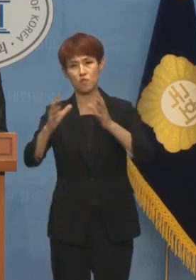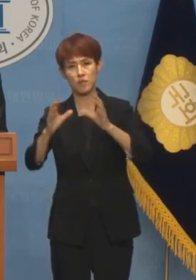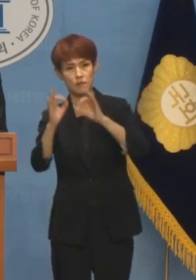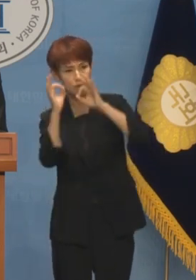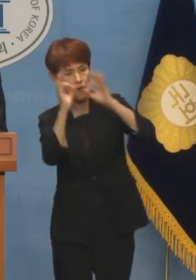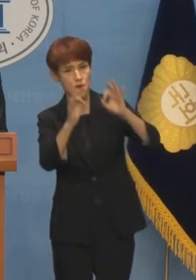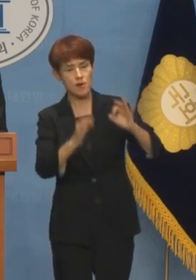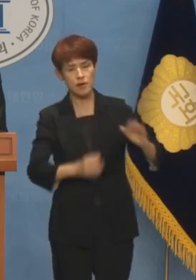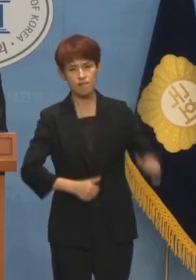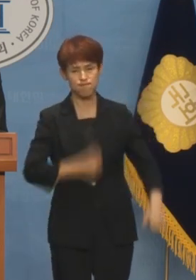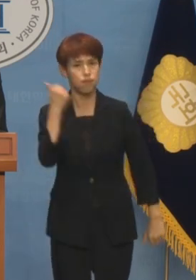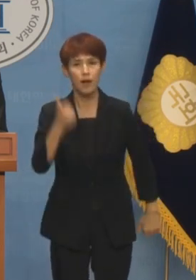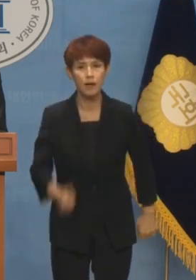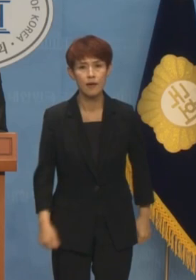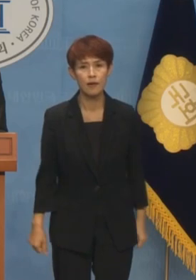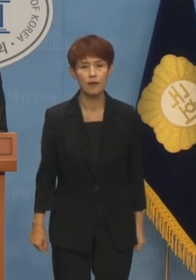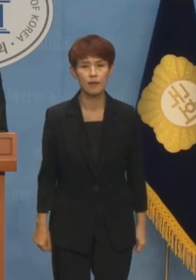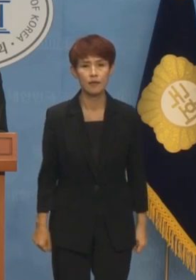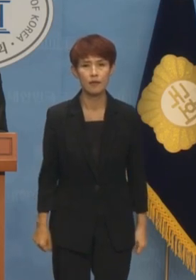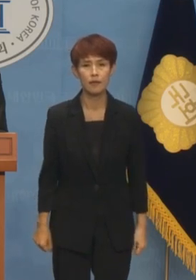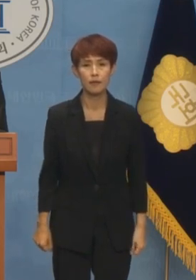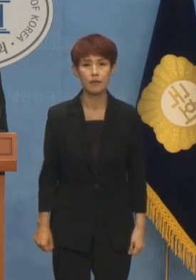분노를 자아내고 있습니다.